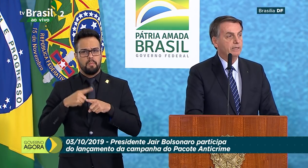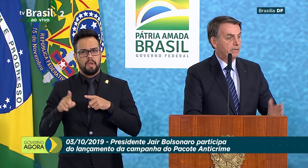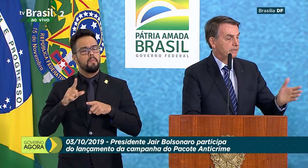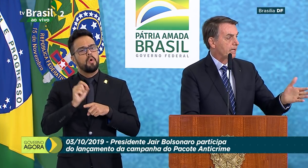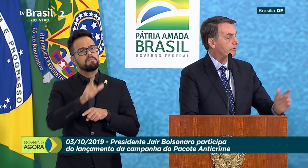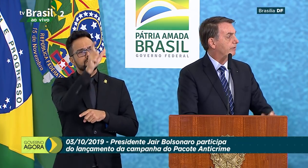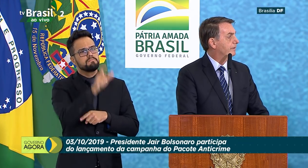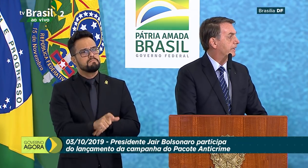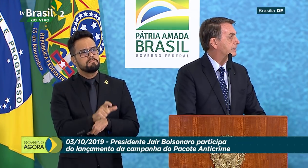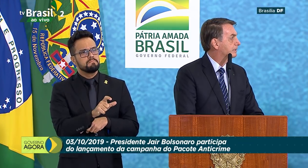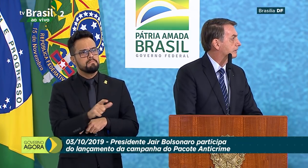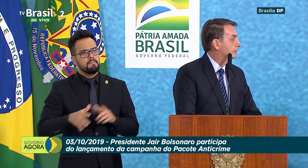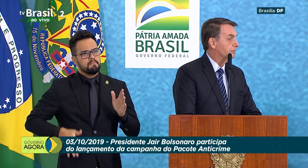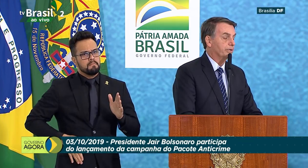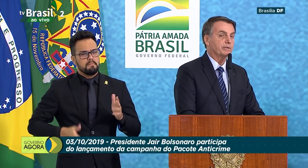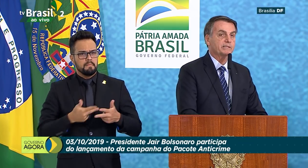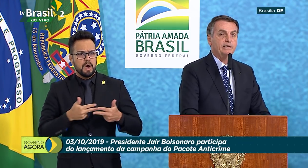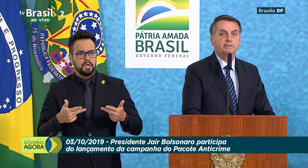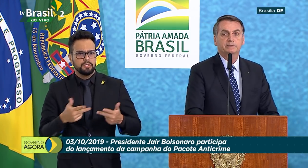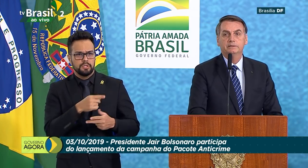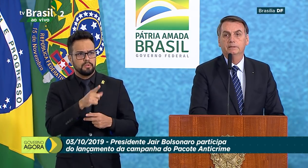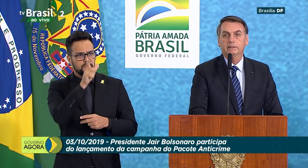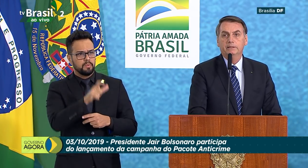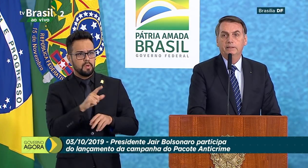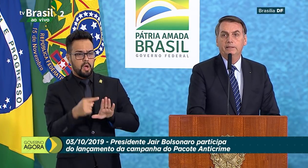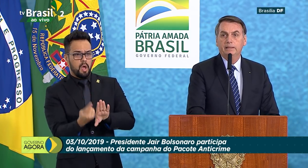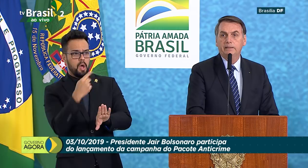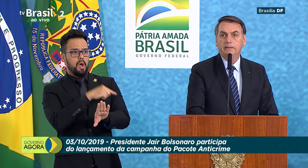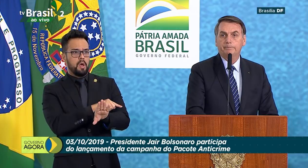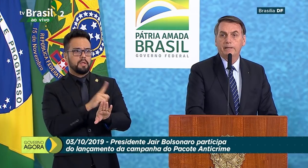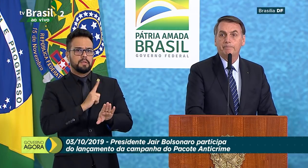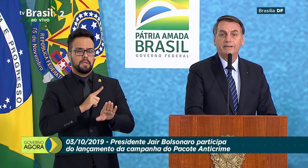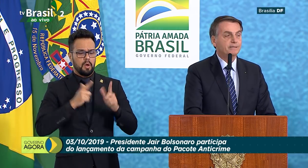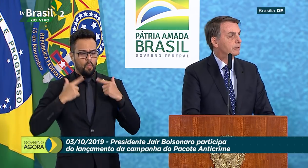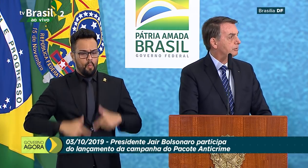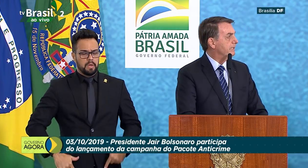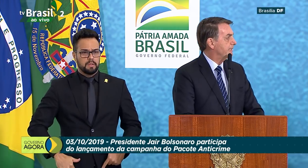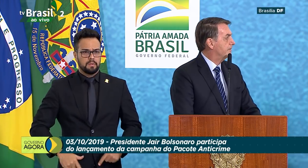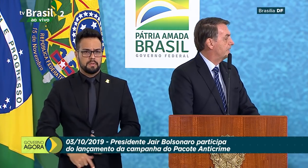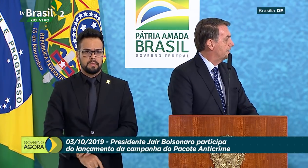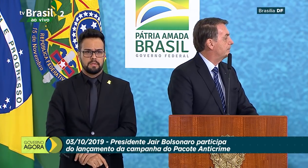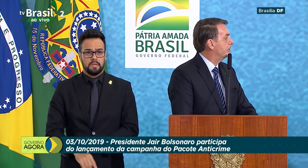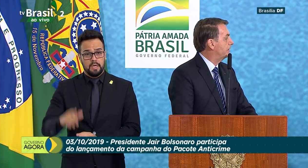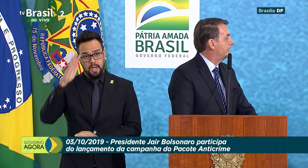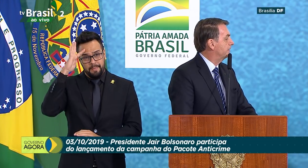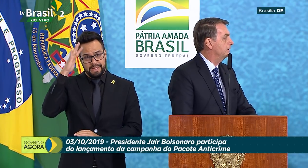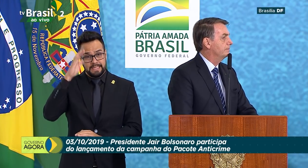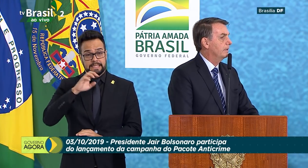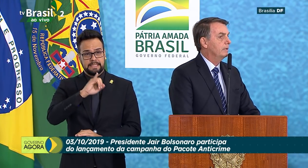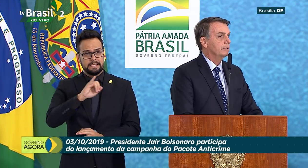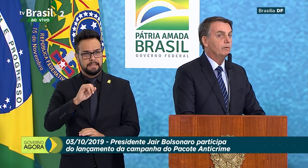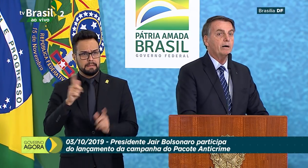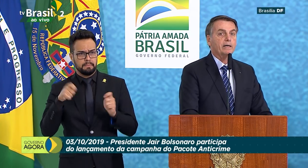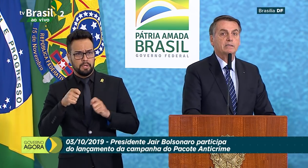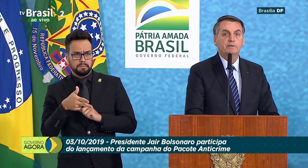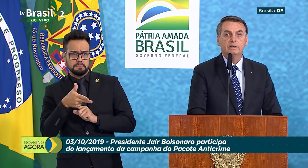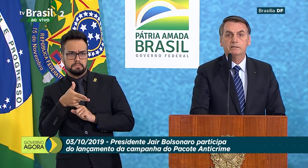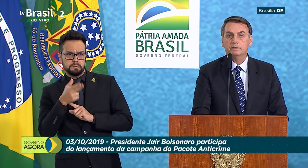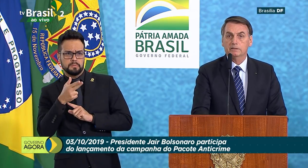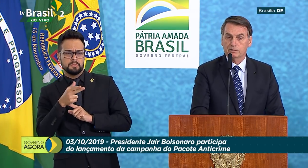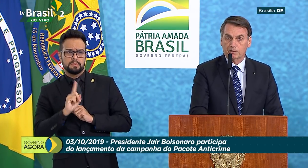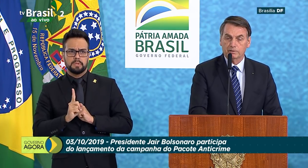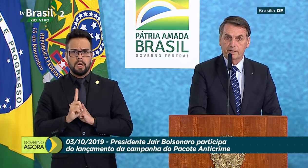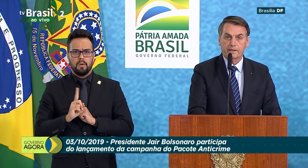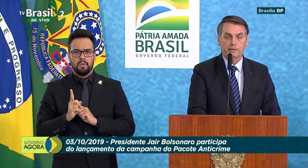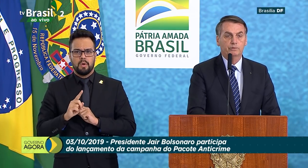marginal que tem à sua frente um inocente, para ele pensar 2, 3 vezes antes de puxar o gatilho. Não raras